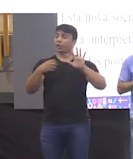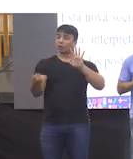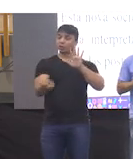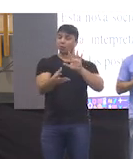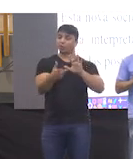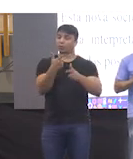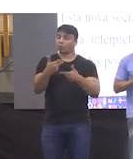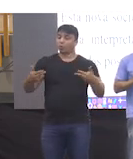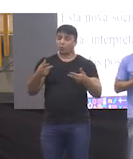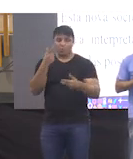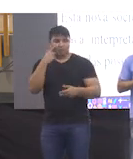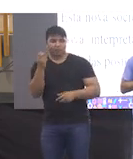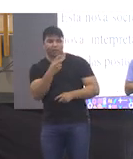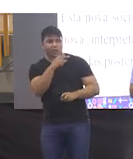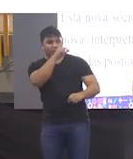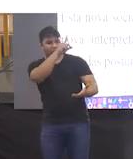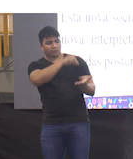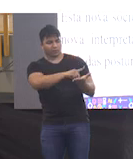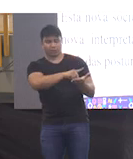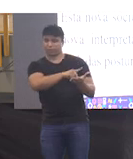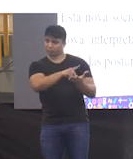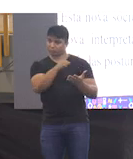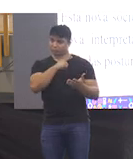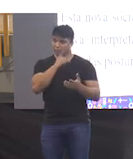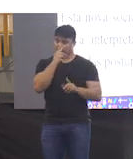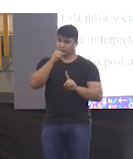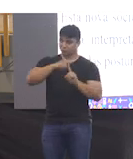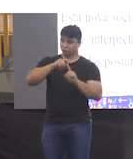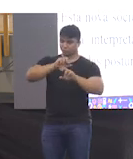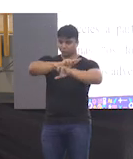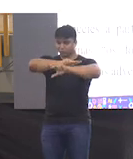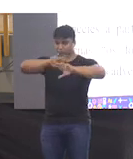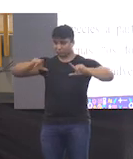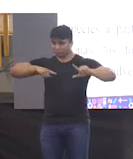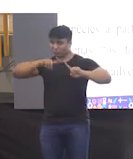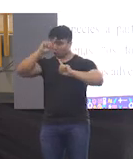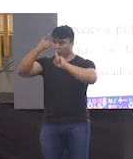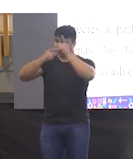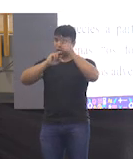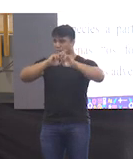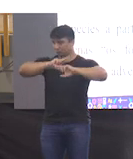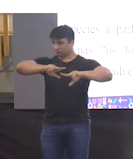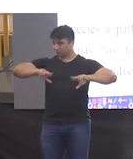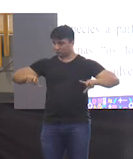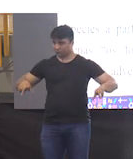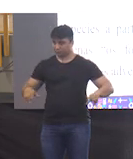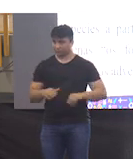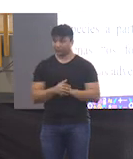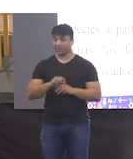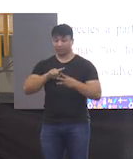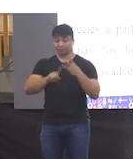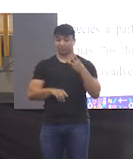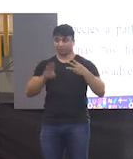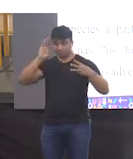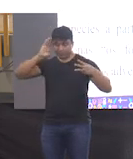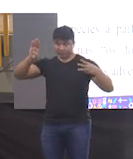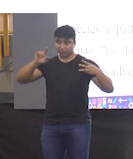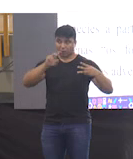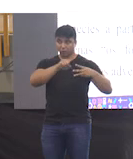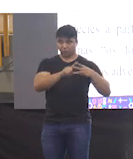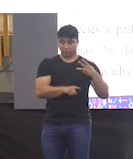interpretação da realidade, gerando teorias de variadas posturas ideológicas. Vamos lá para as 3 principais